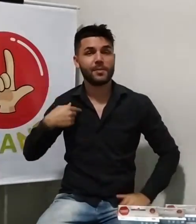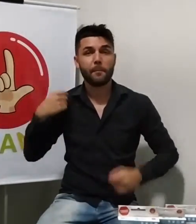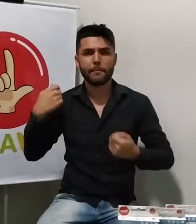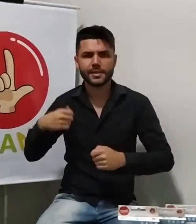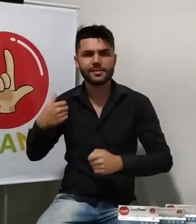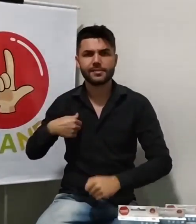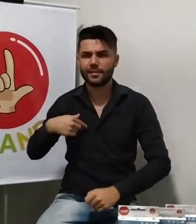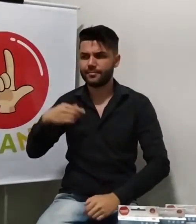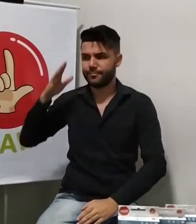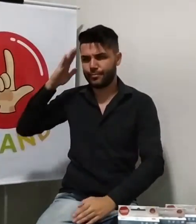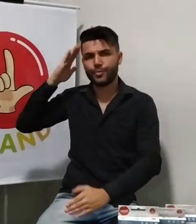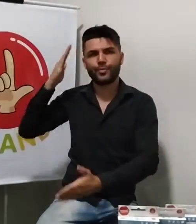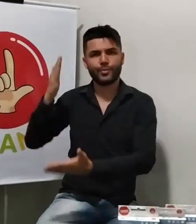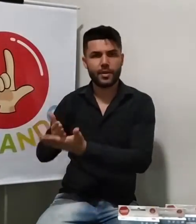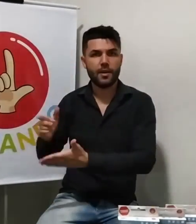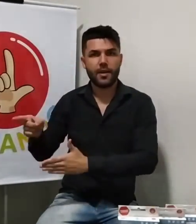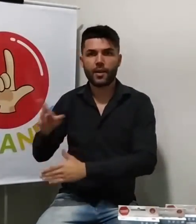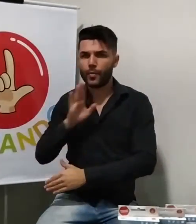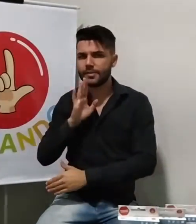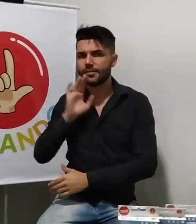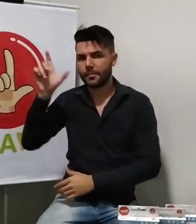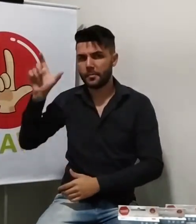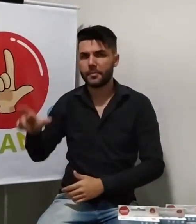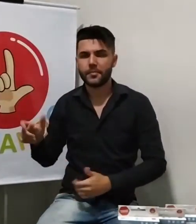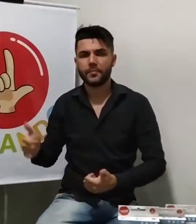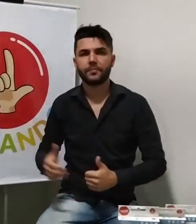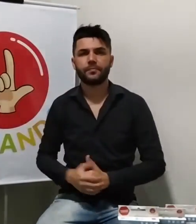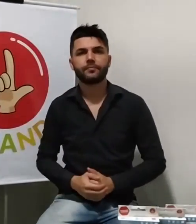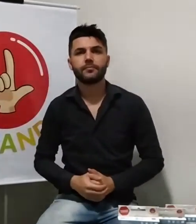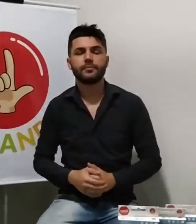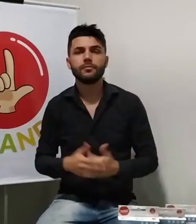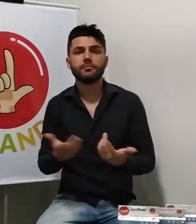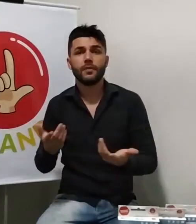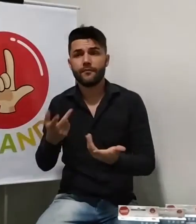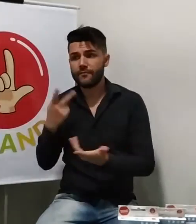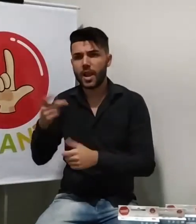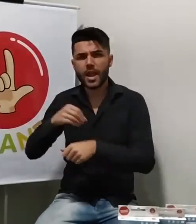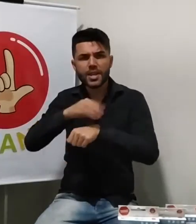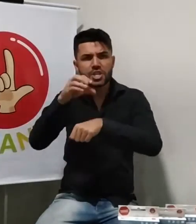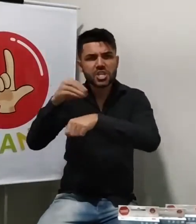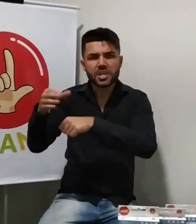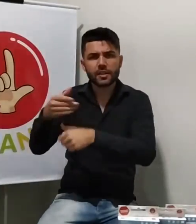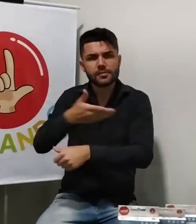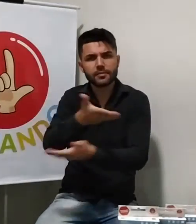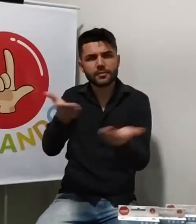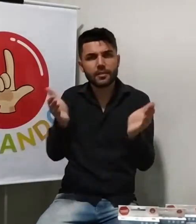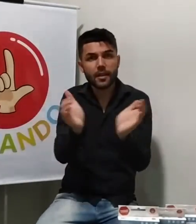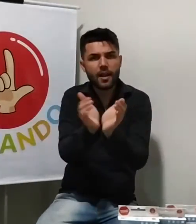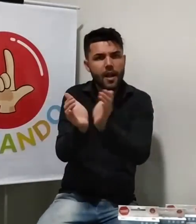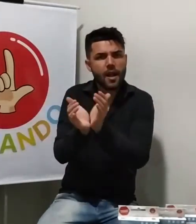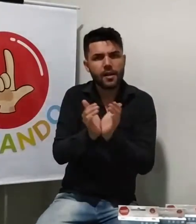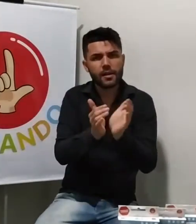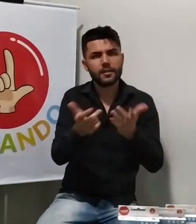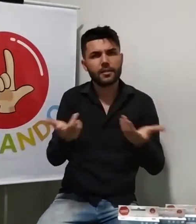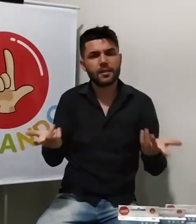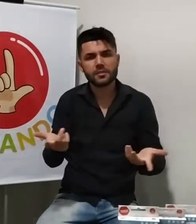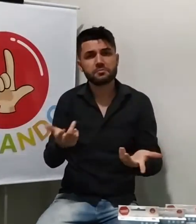um pouquinho para essa galera que está começando, Gustavo. Que dicas você pode dar para essa galera, não é? O que você diria, assim, sem um direcionamento específico, pessoal que está